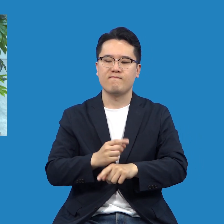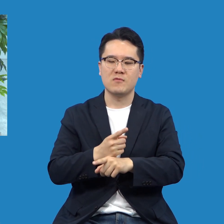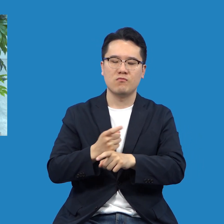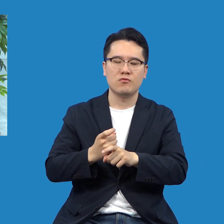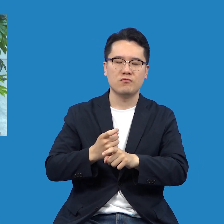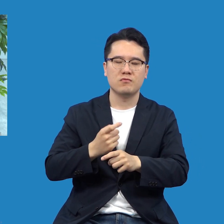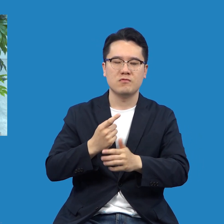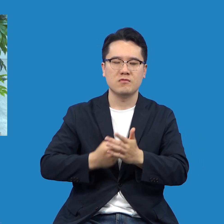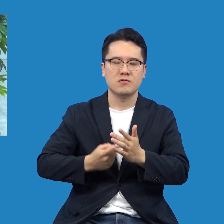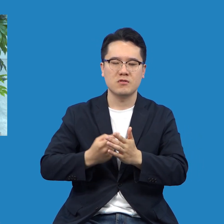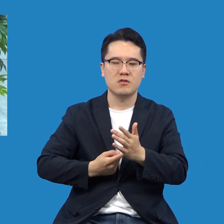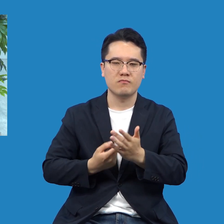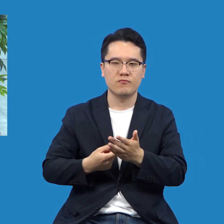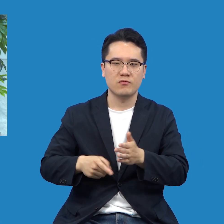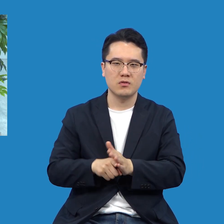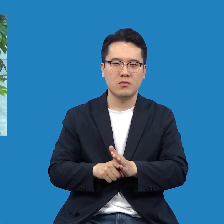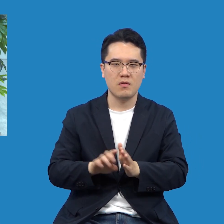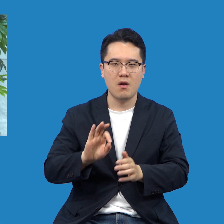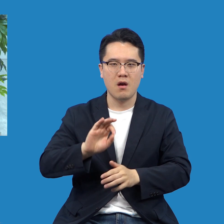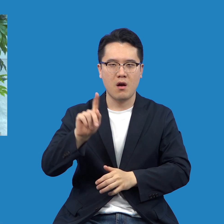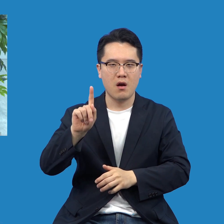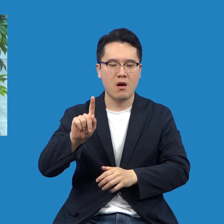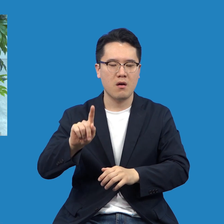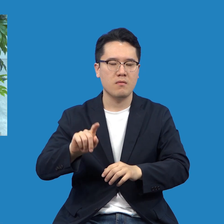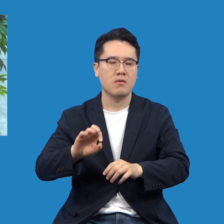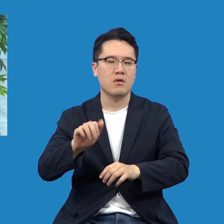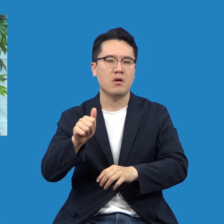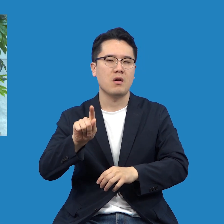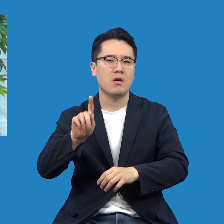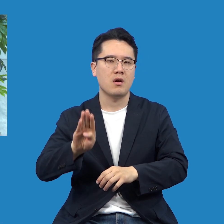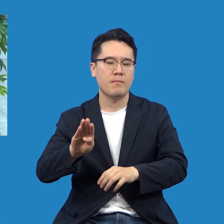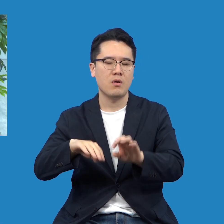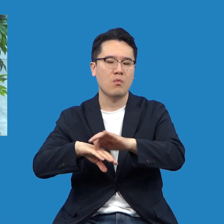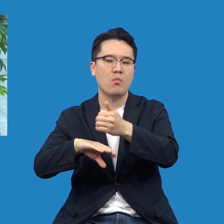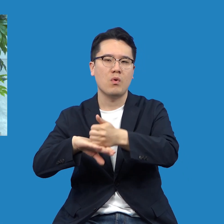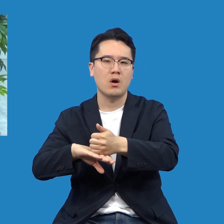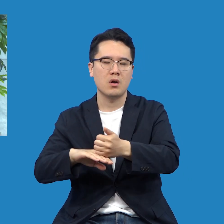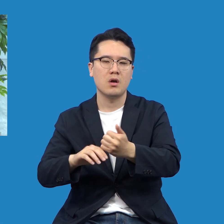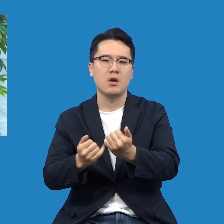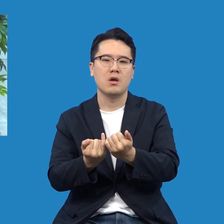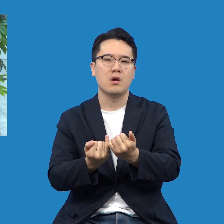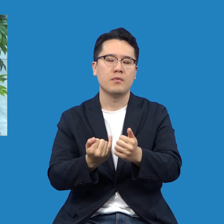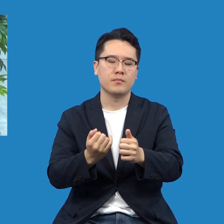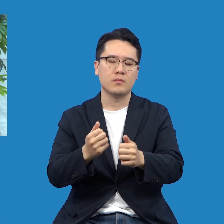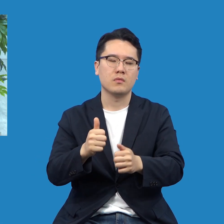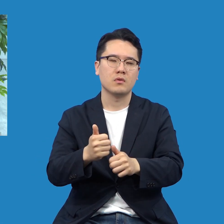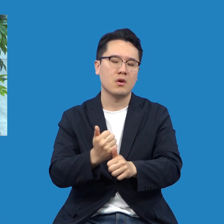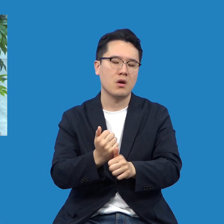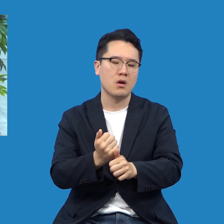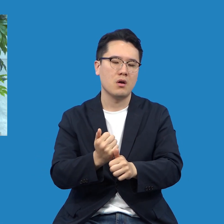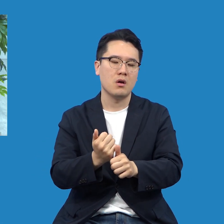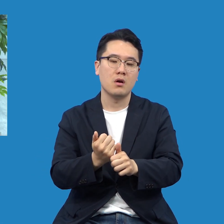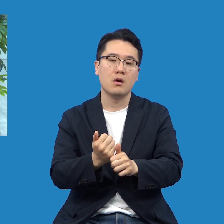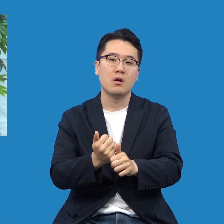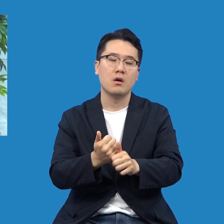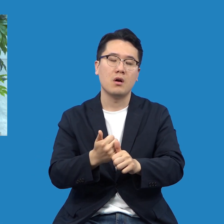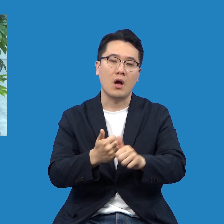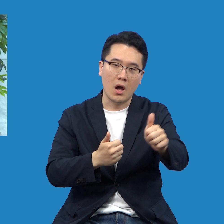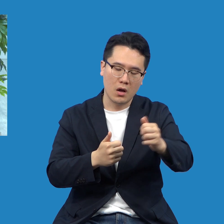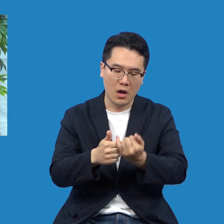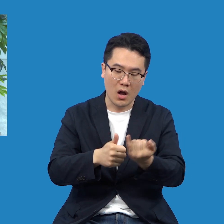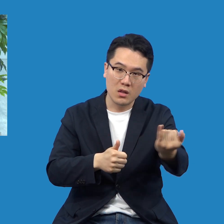이 아합 왕의 아내 이세벨이 엘리야를 내 손에서